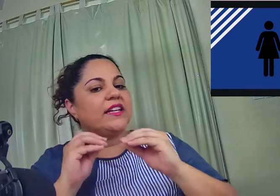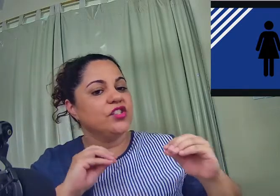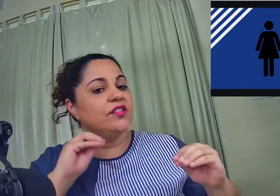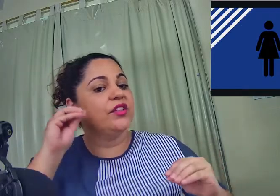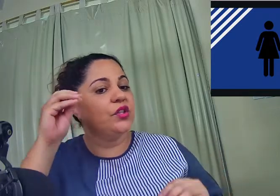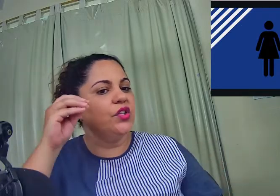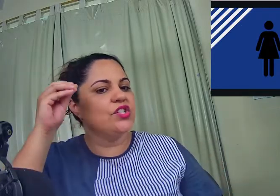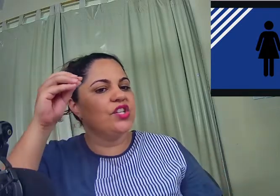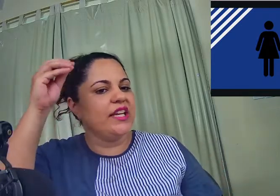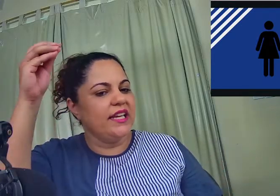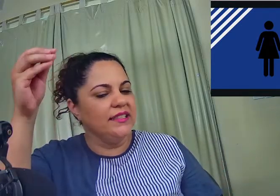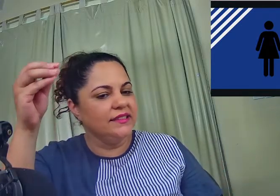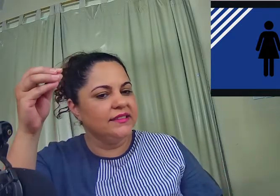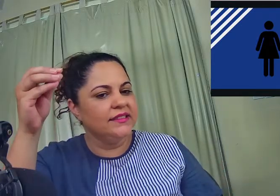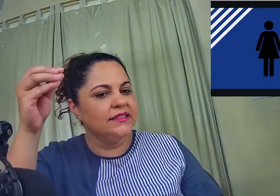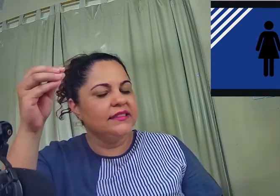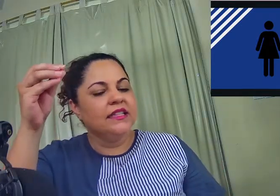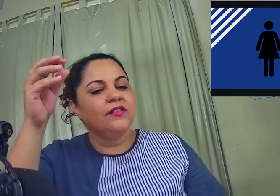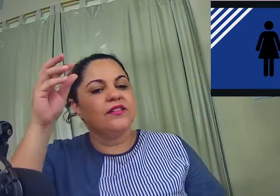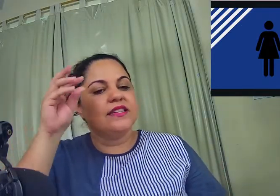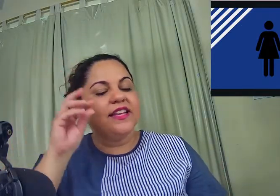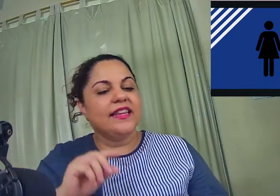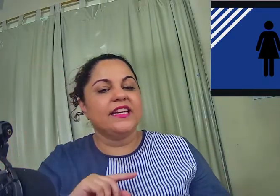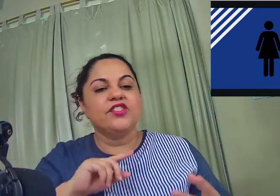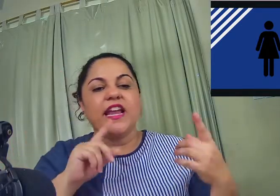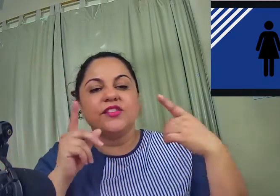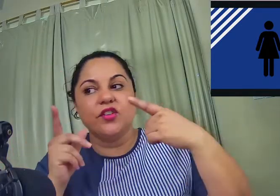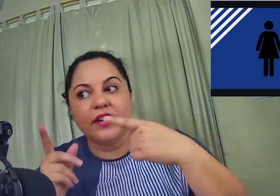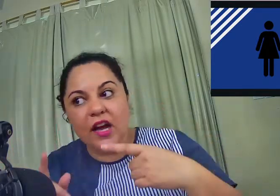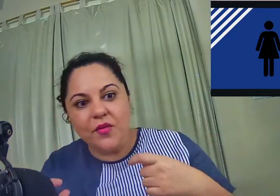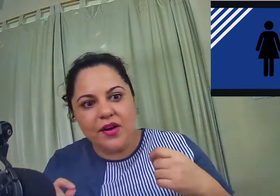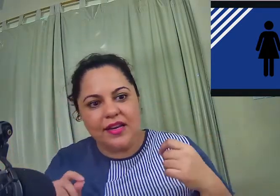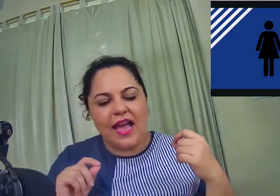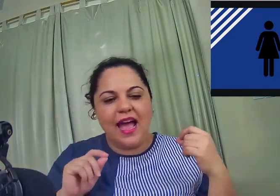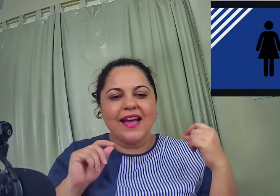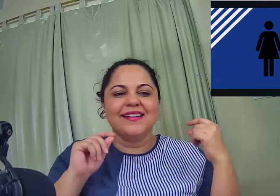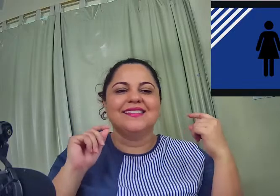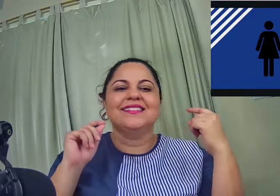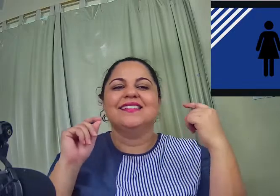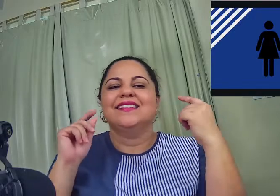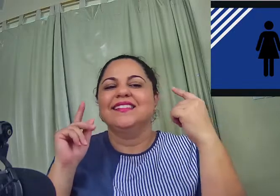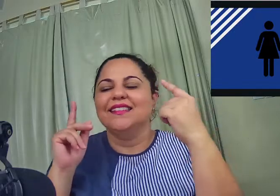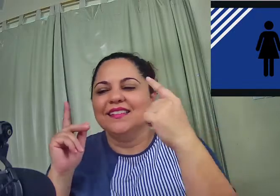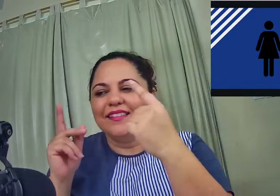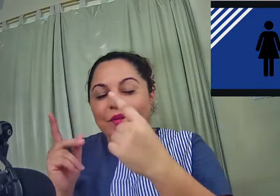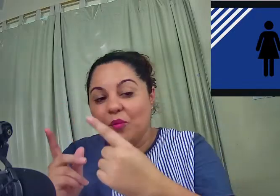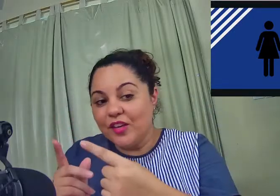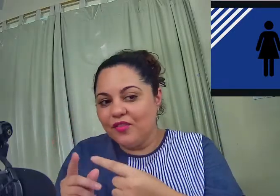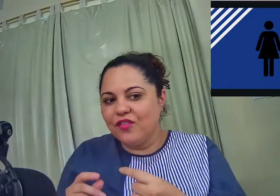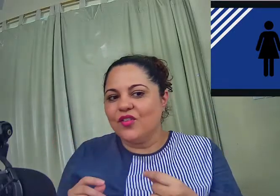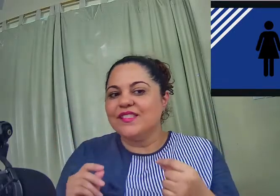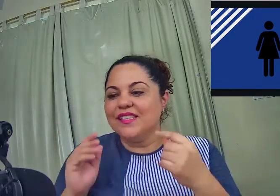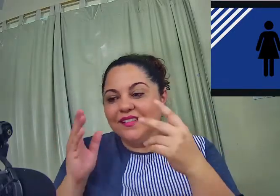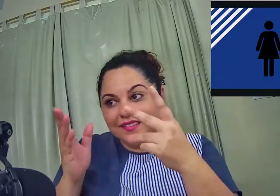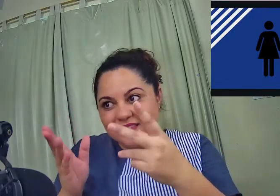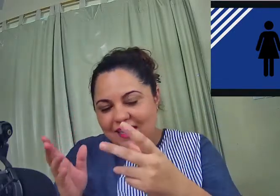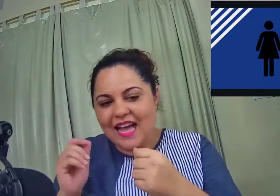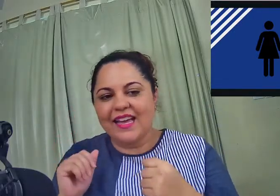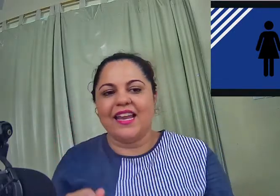narrativa todinha, você vai ter que direcionar o olhar como que fosse aquela